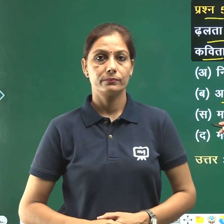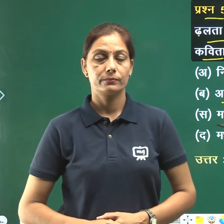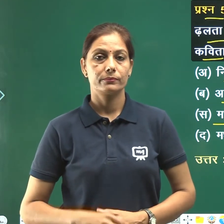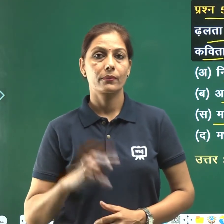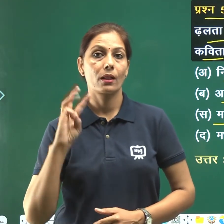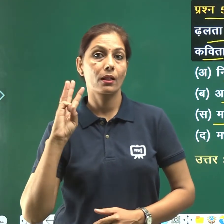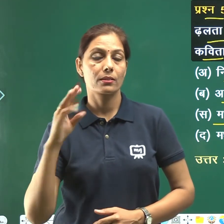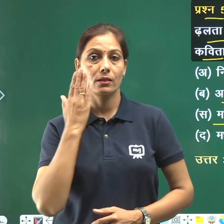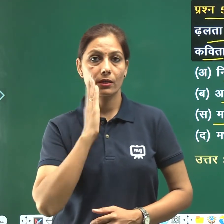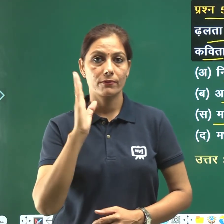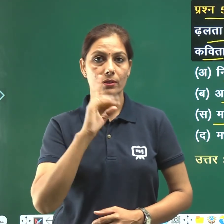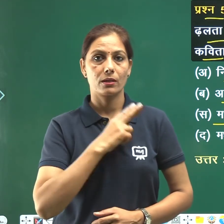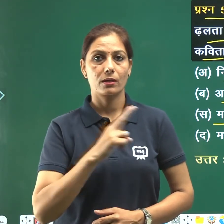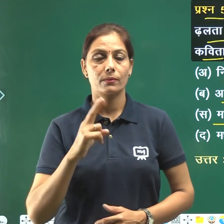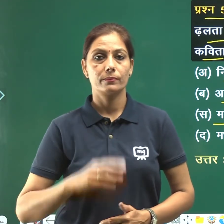तीसरा मधुशाला,